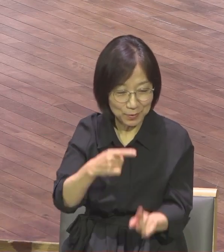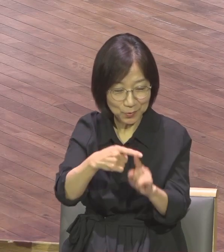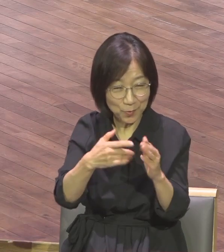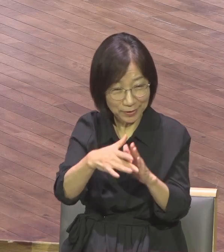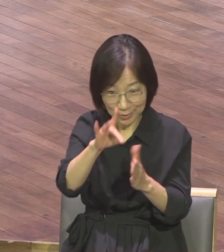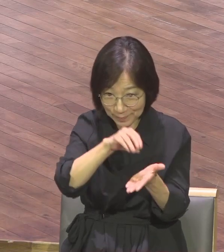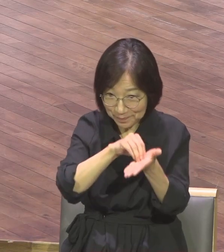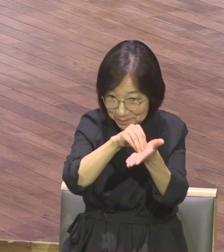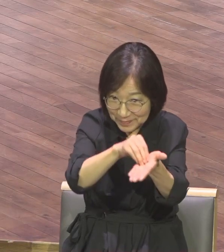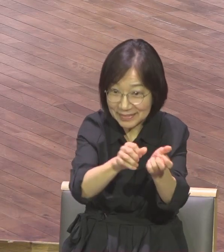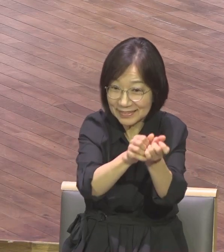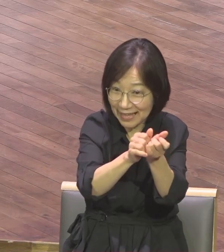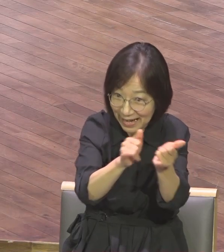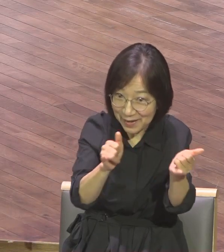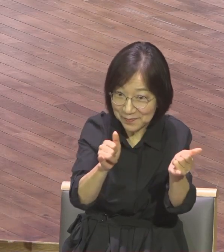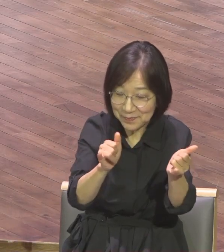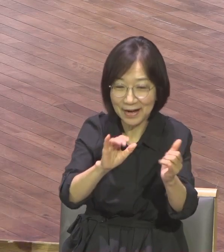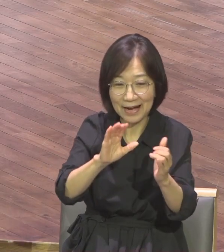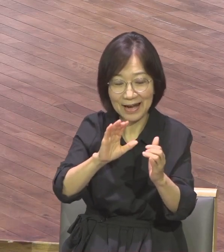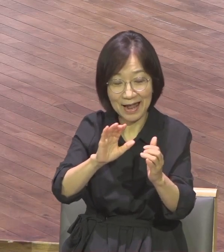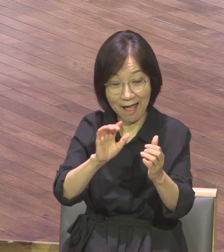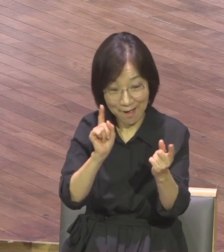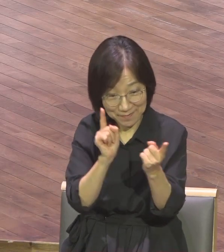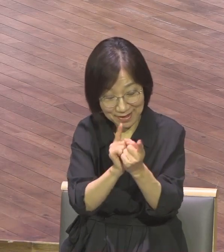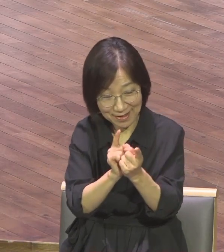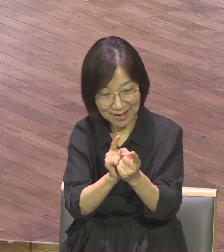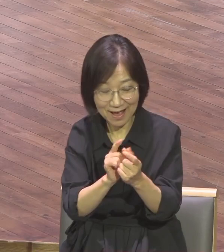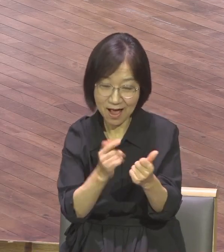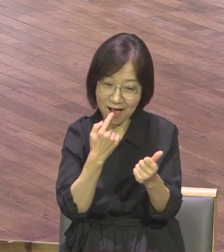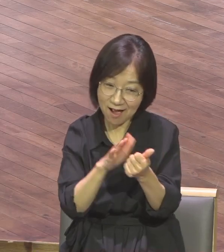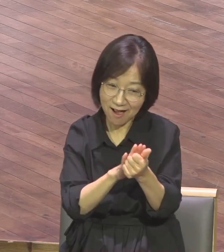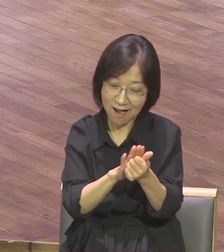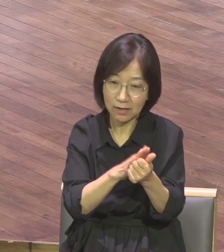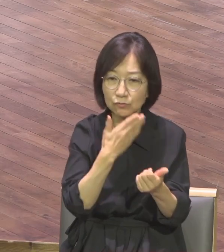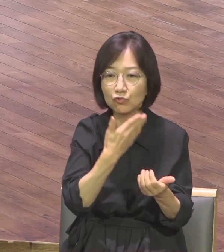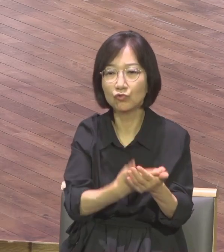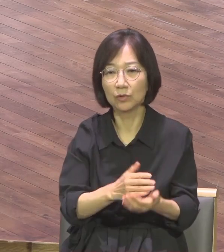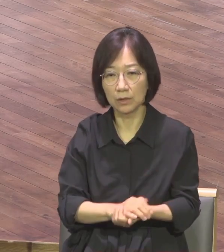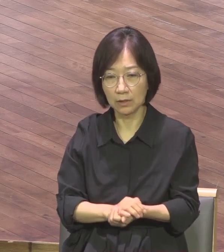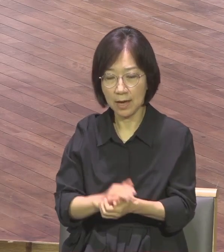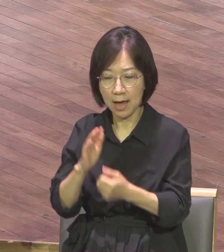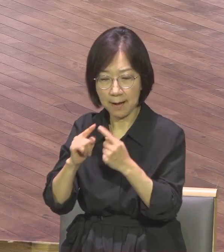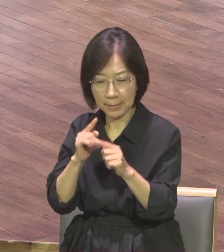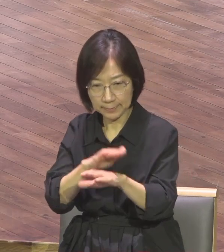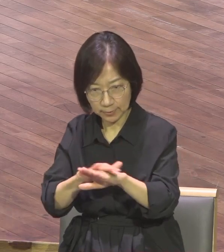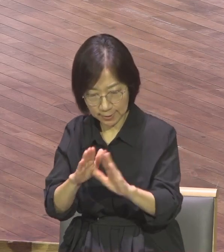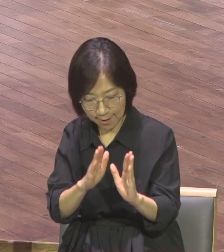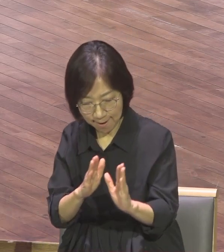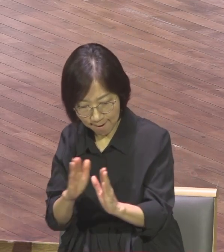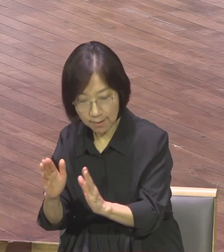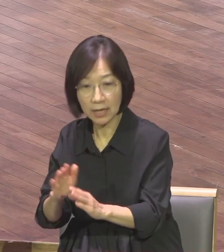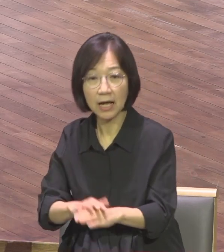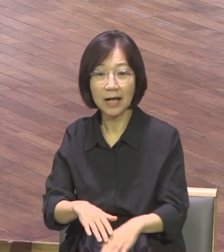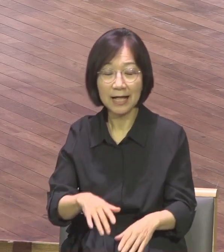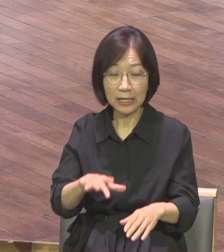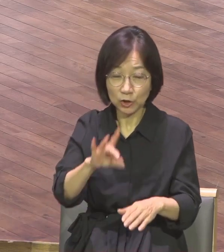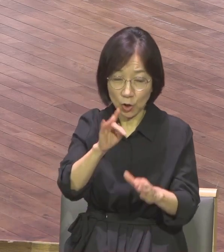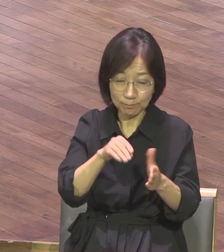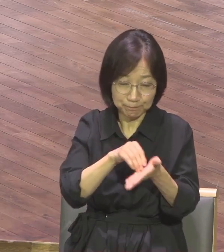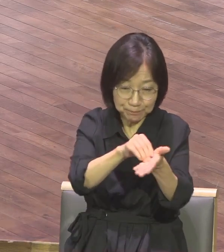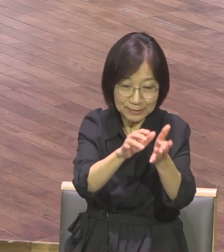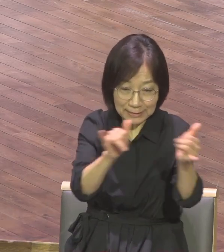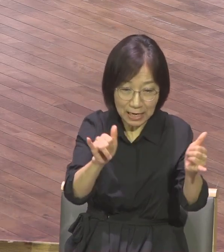자에게 여러분 말하는 게 굉장히 중요합니다. 그 세 가족 담당 입에서 요원들은 말씀 정리를 잘해야 됩니다. 이 아나니아는